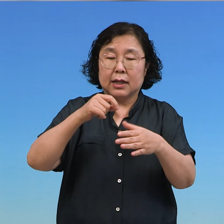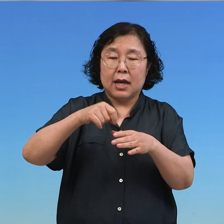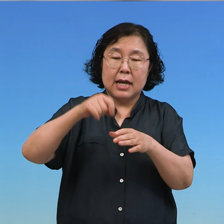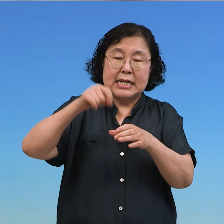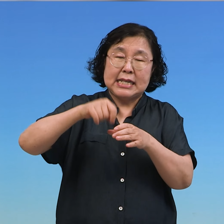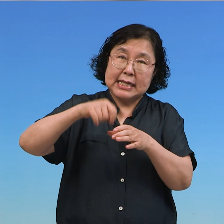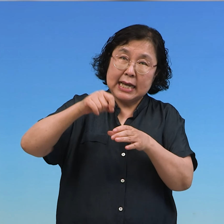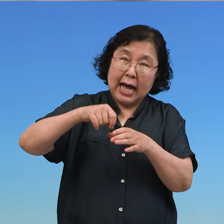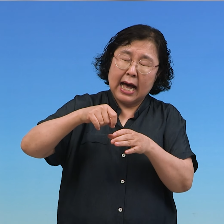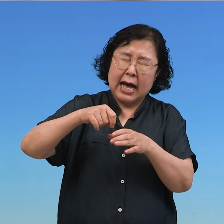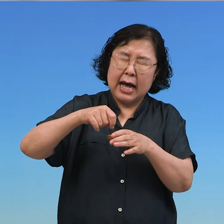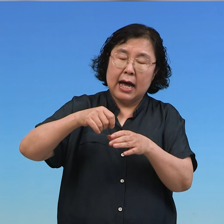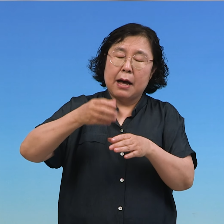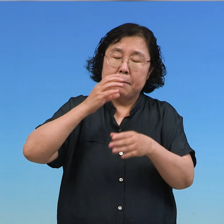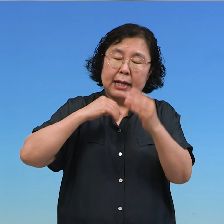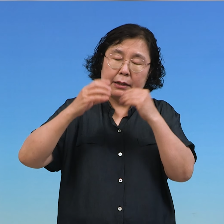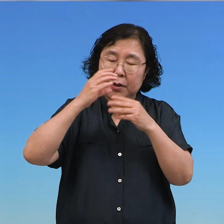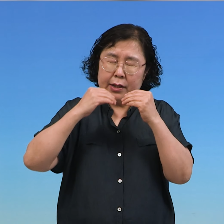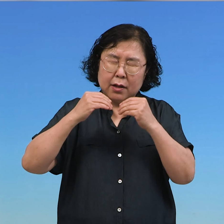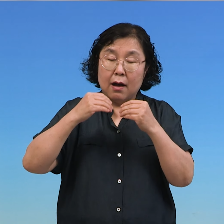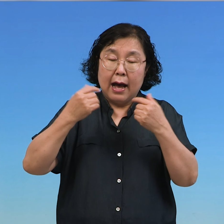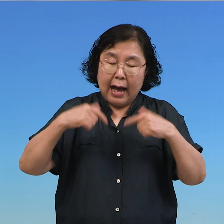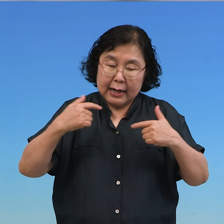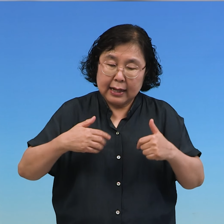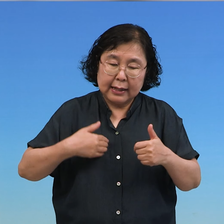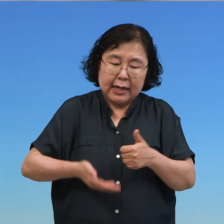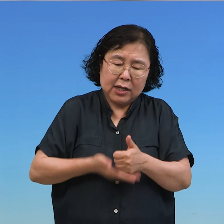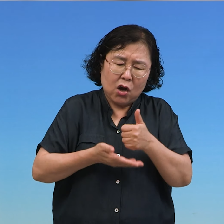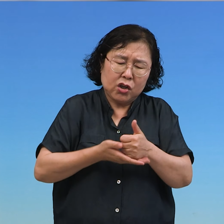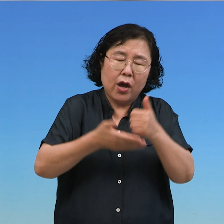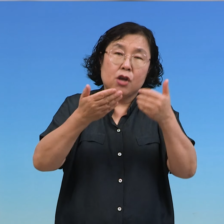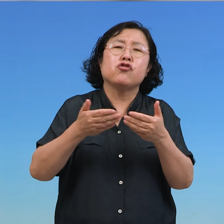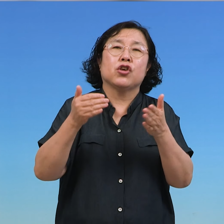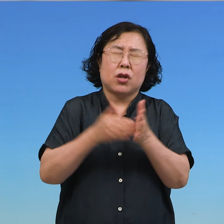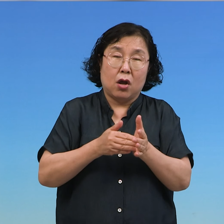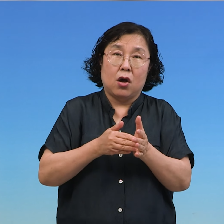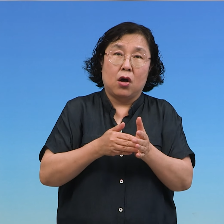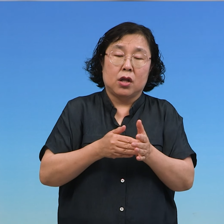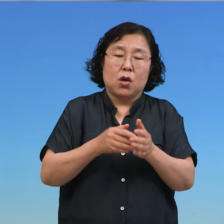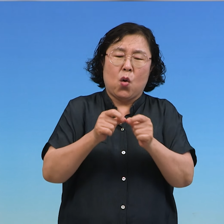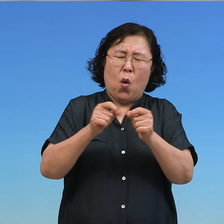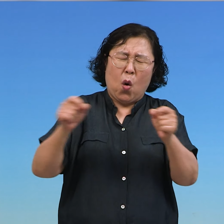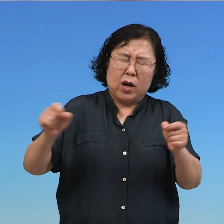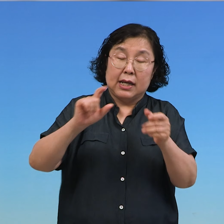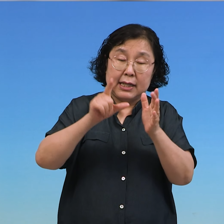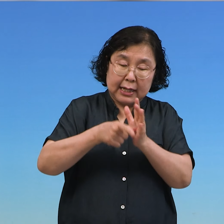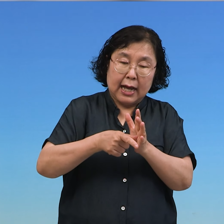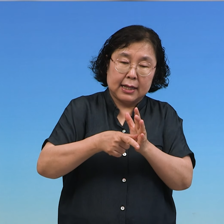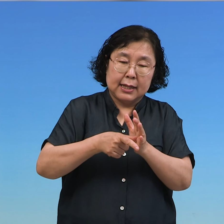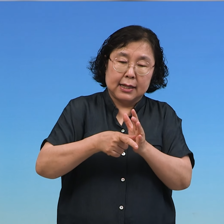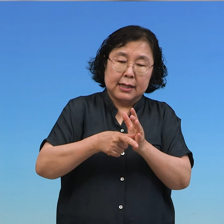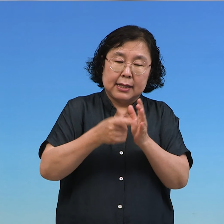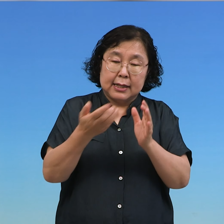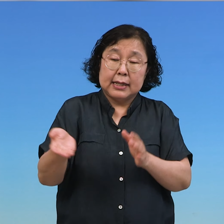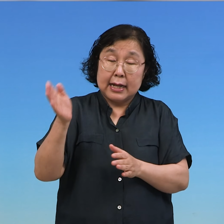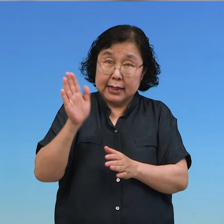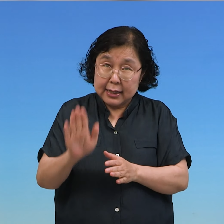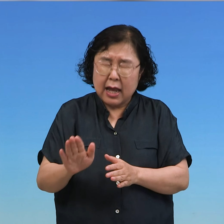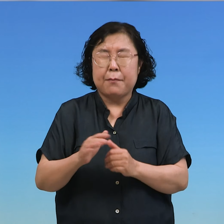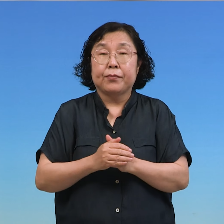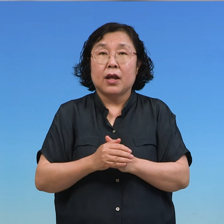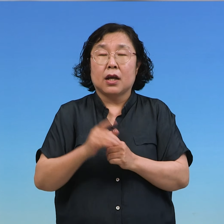용기를 주는 말씀을 하셨는데 지금 제가요 오랜 세월이 지났는데 그분이 주신 말씀 하나도 기억 안 나는데요 요약해